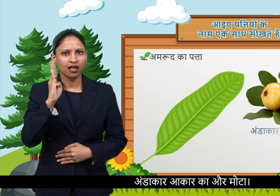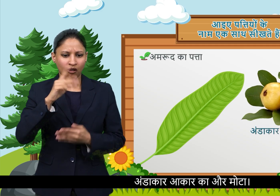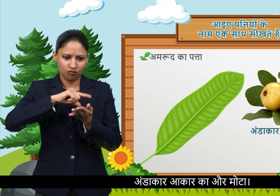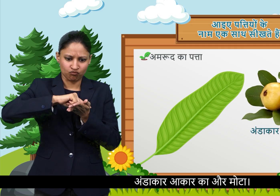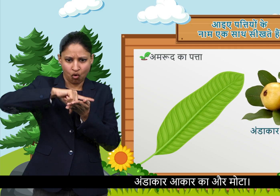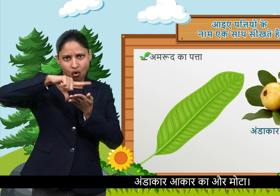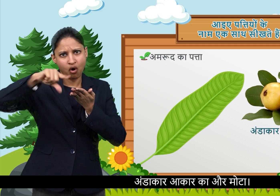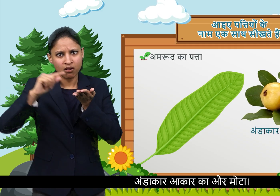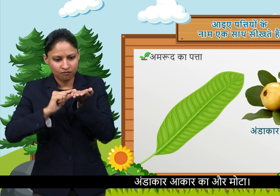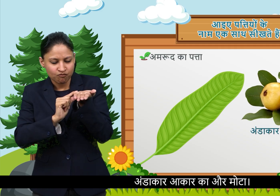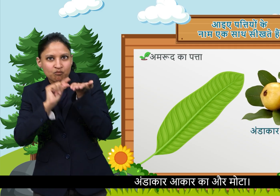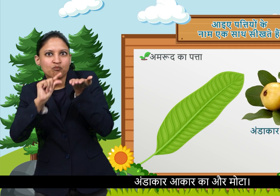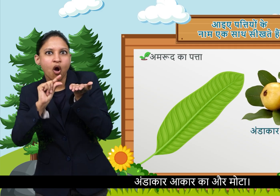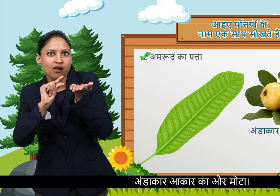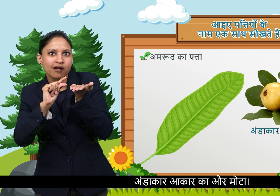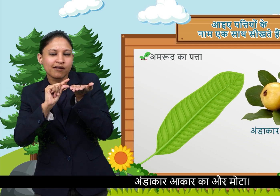अंडाकार आकार का और मोटा।